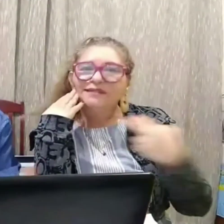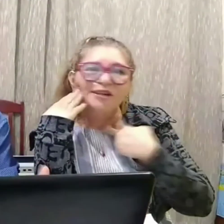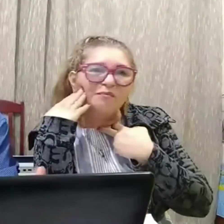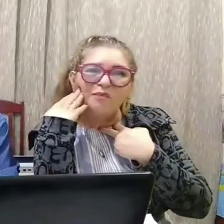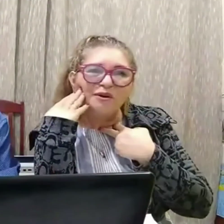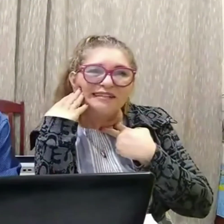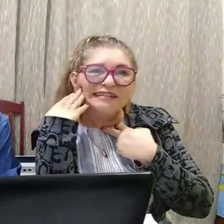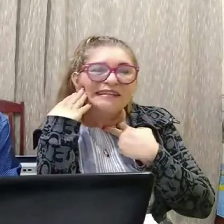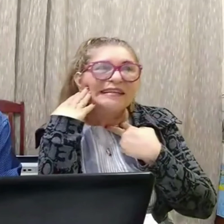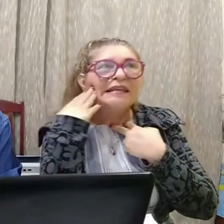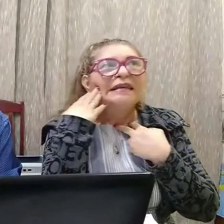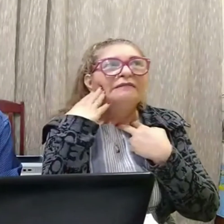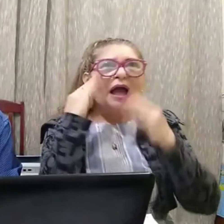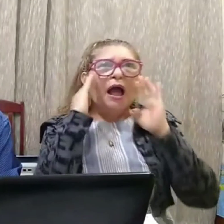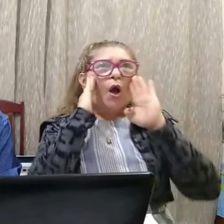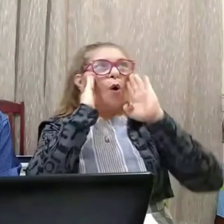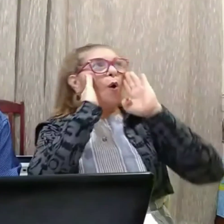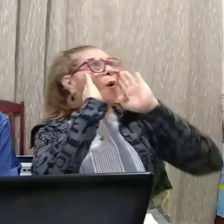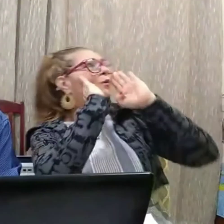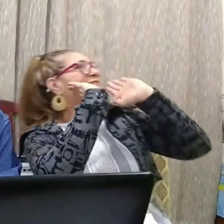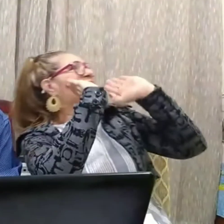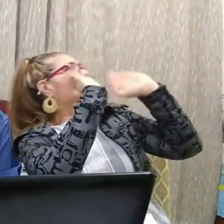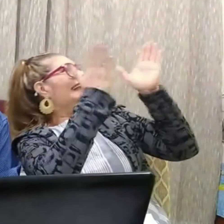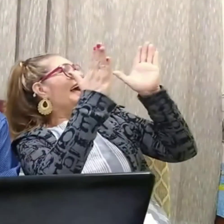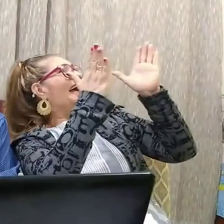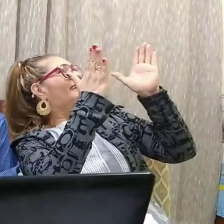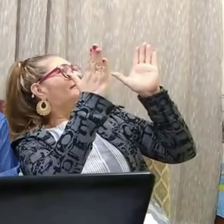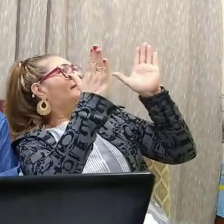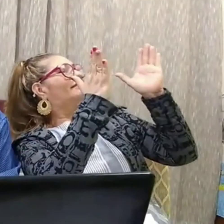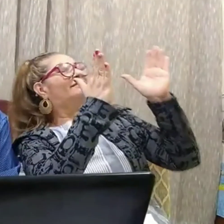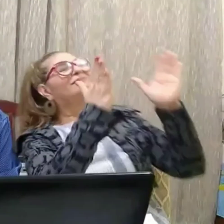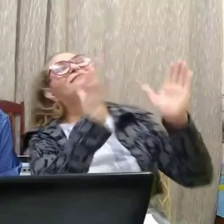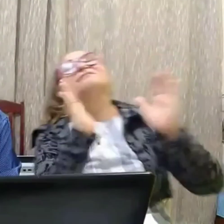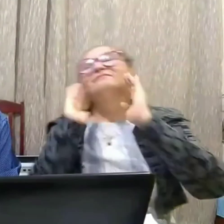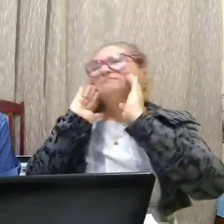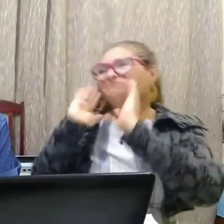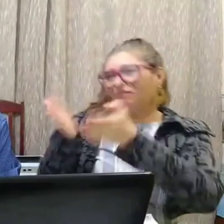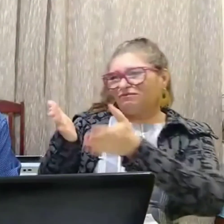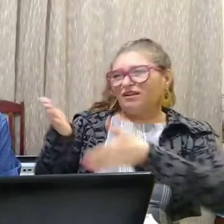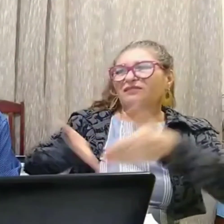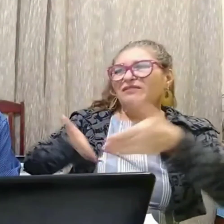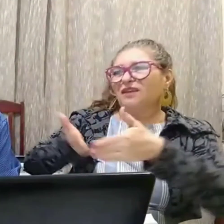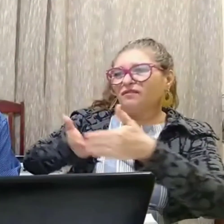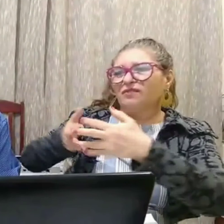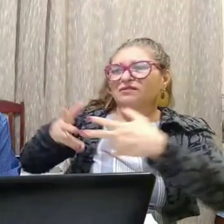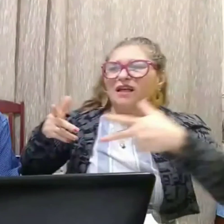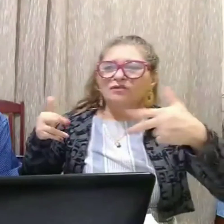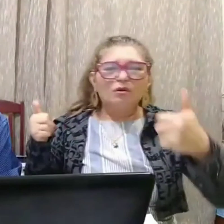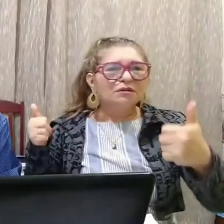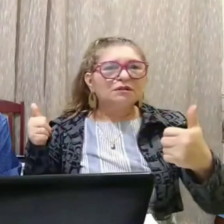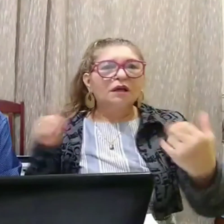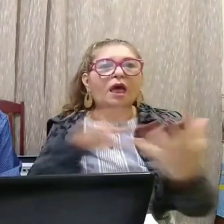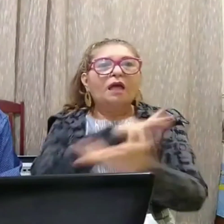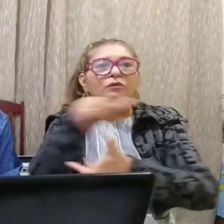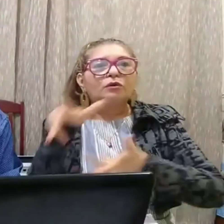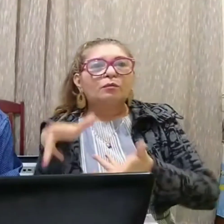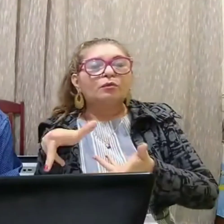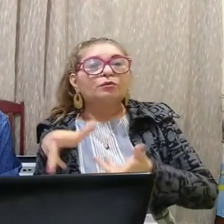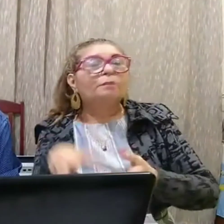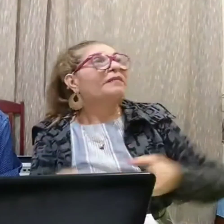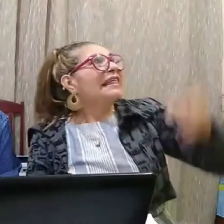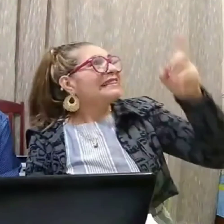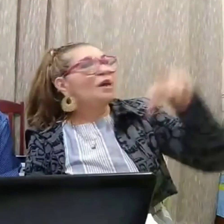Ao invés de concentrar no Deus Todo-Poderoso, eles concentraram no serviço desse Deus. O que Deus